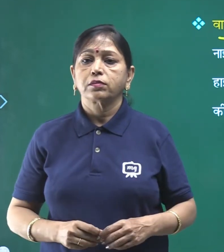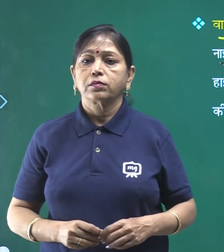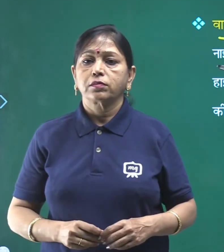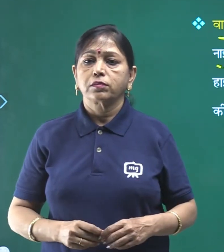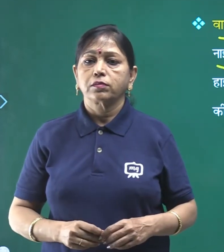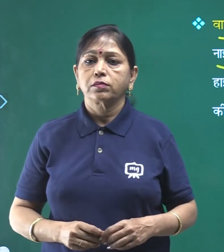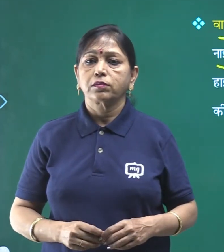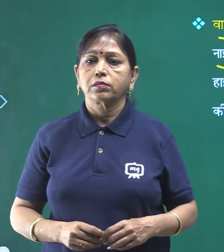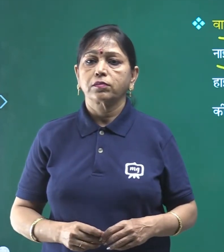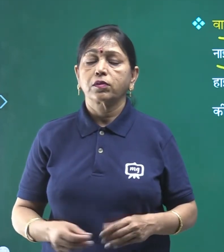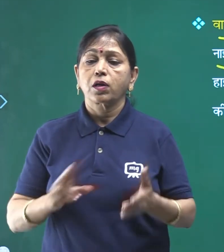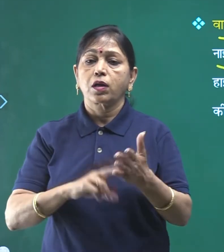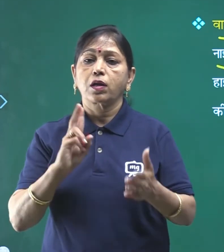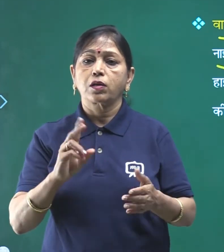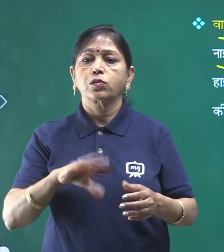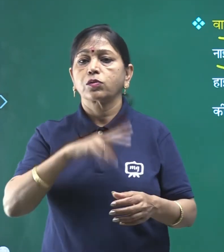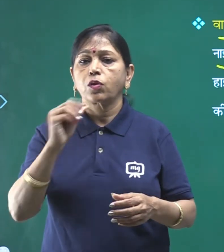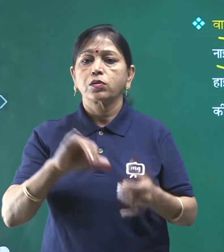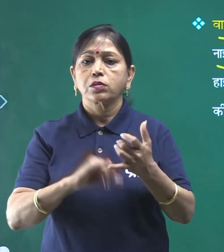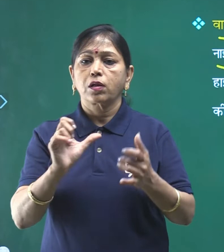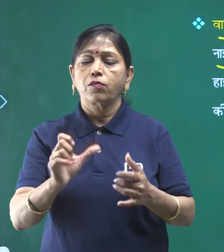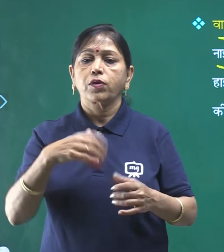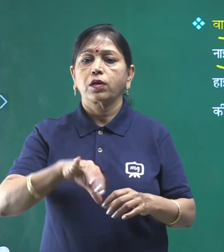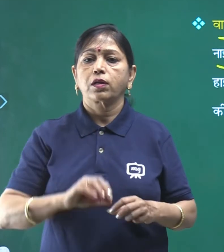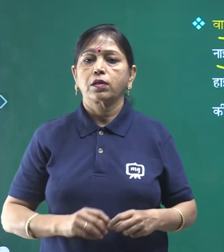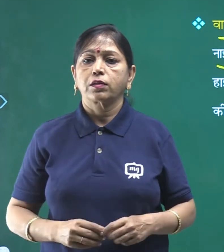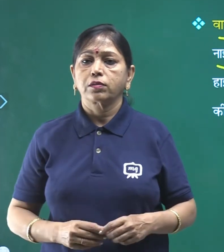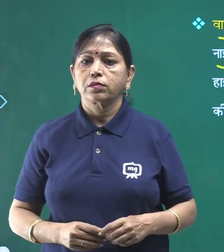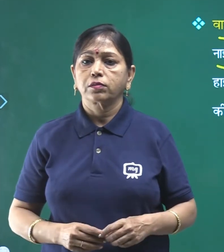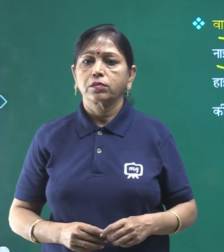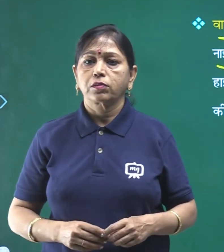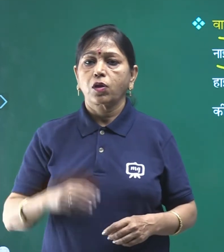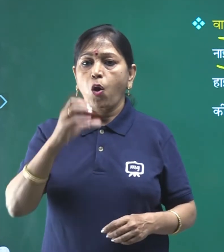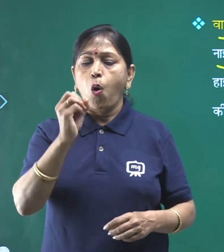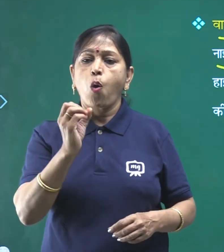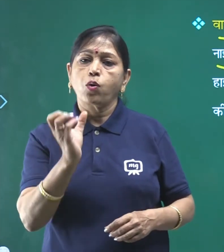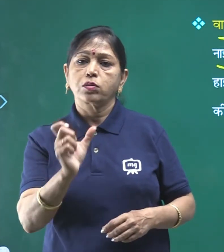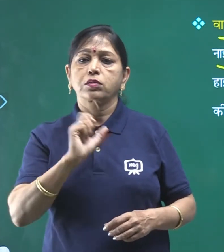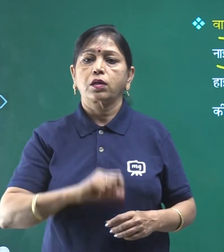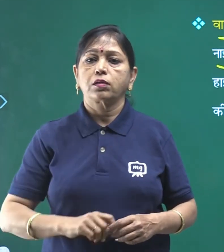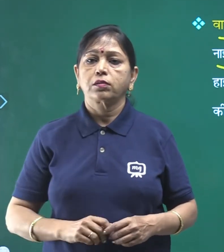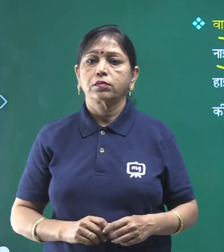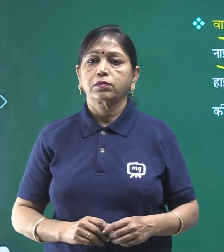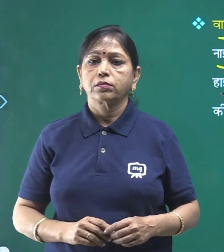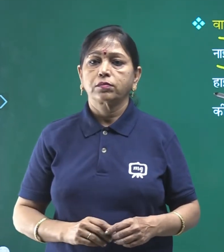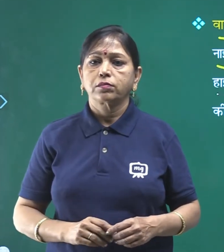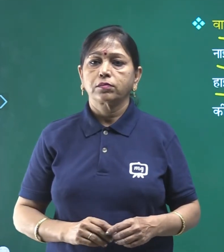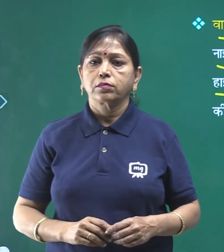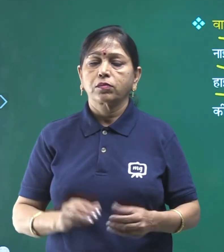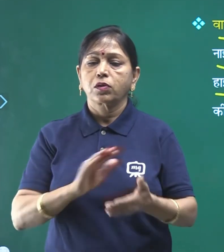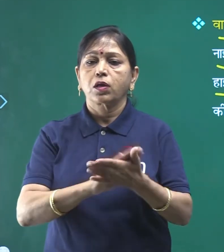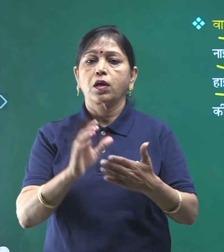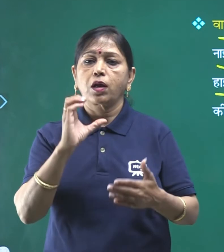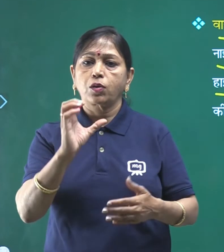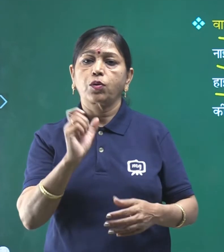में नाइट्रोजन और सलवार के दो है और साइड कि hydrocarbon